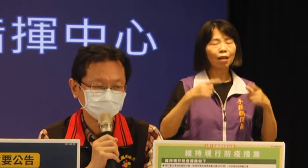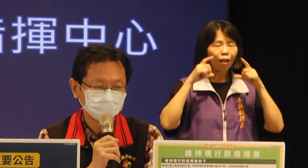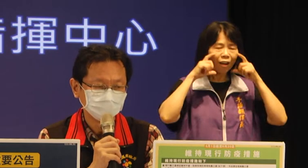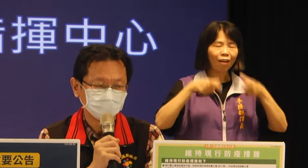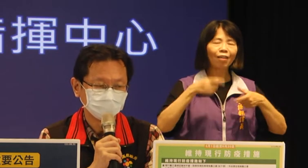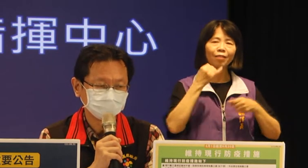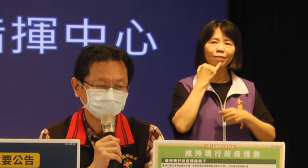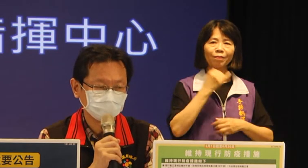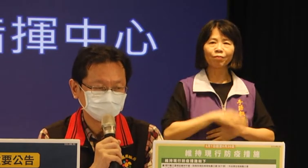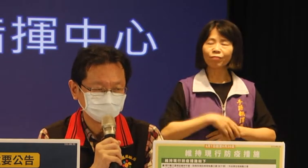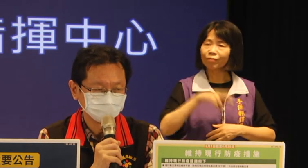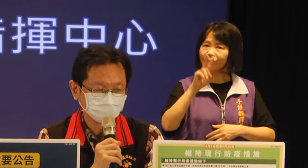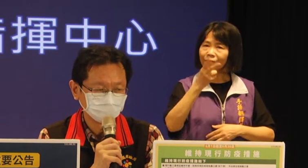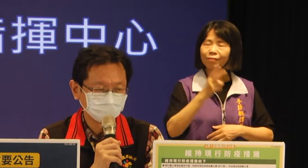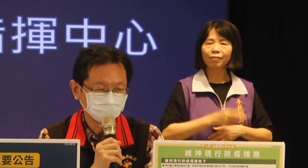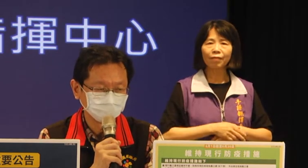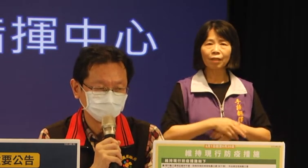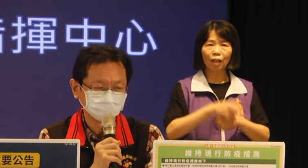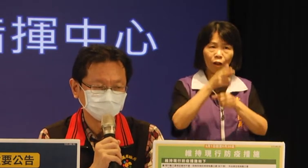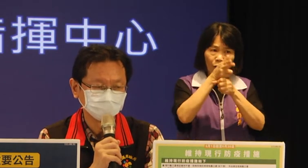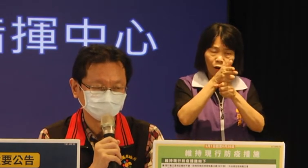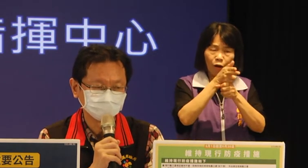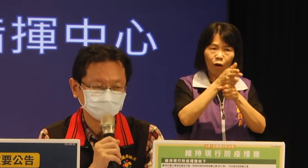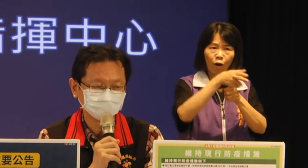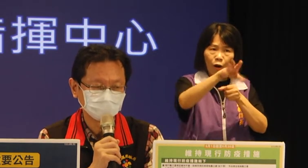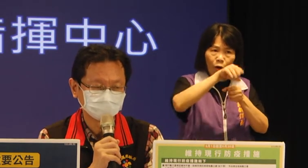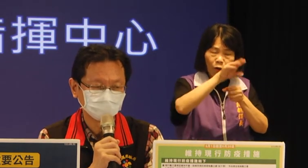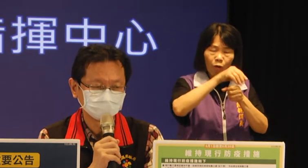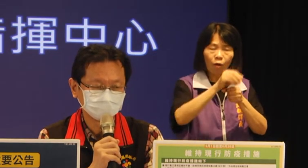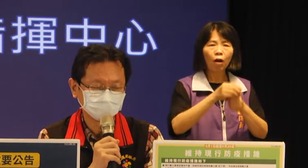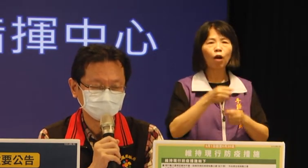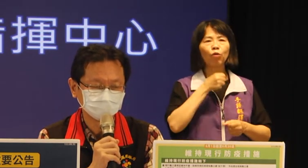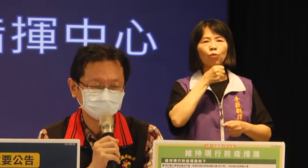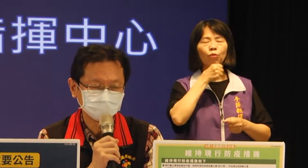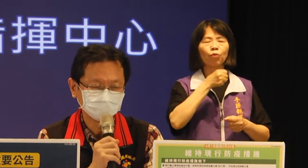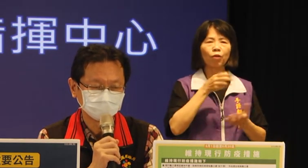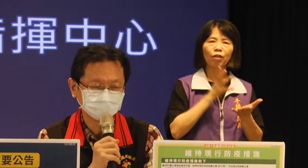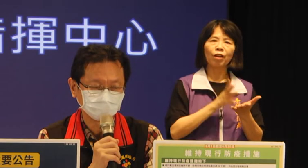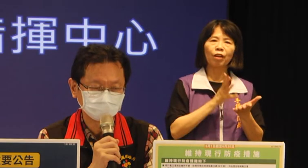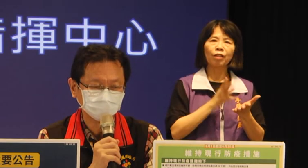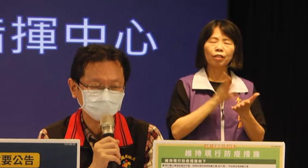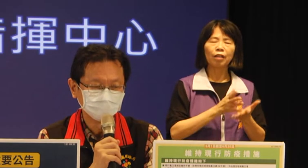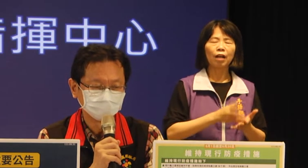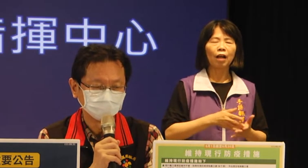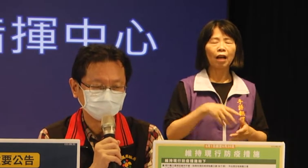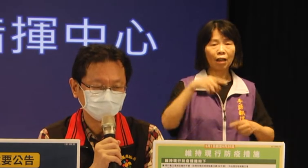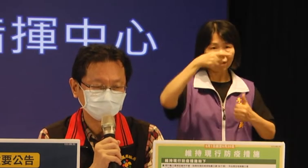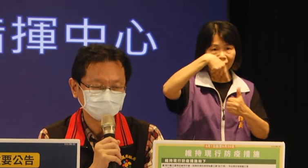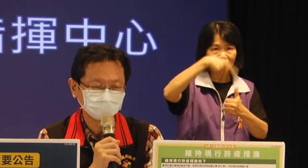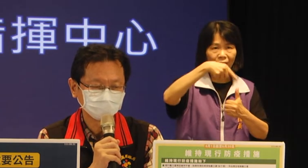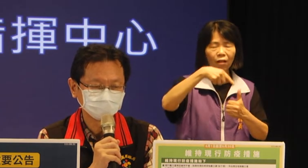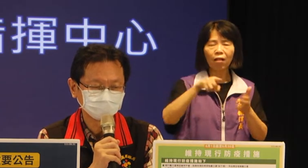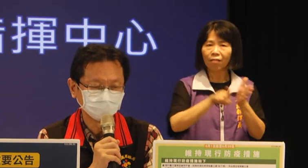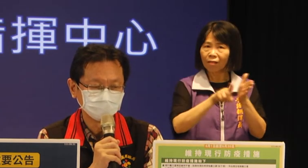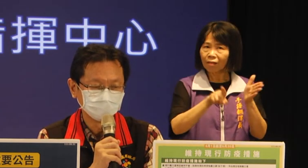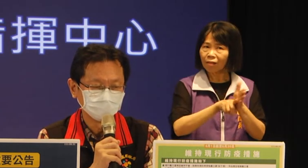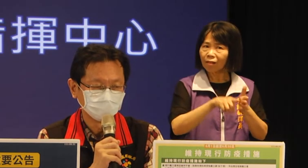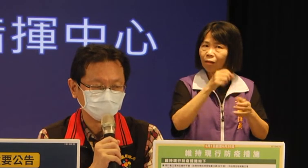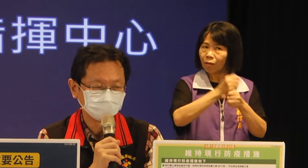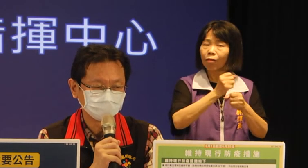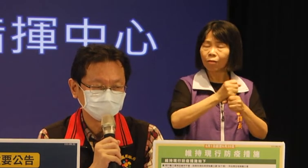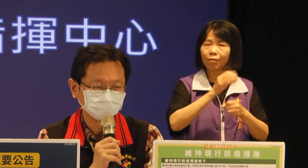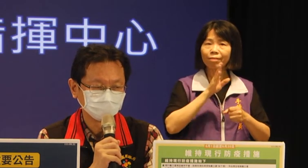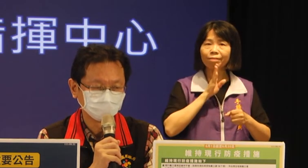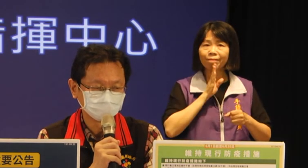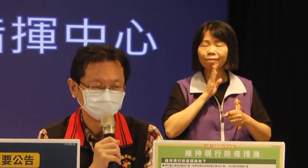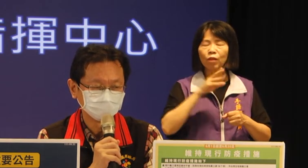罩。或是在直播、录影、主持、报道、致辞、演讲、讲课等谈话性的工作